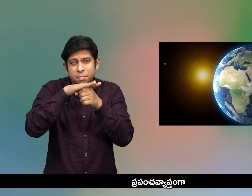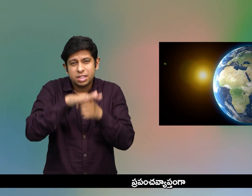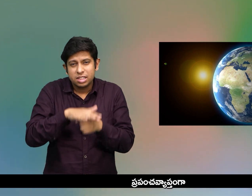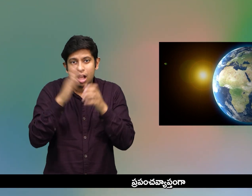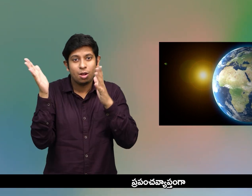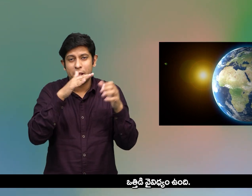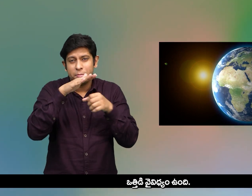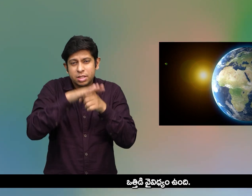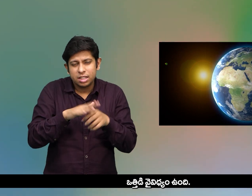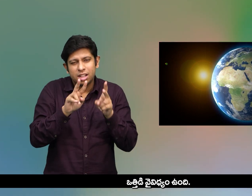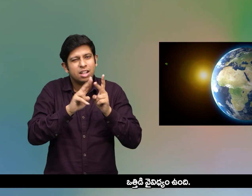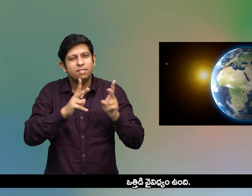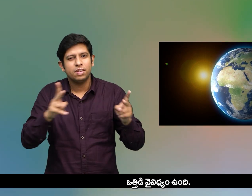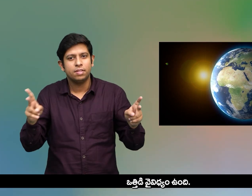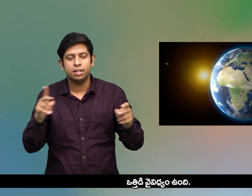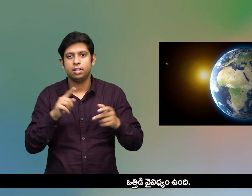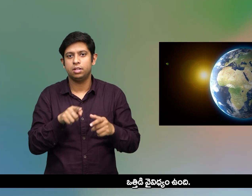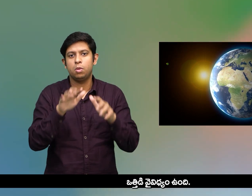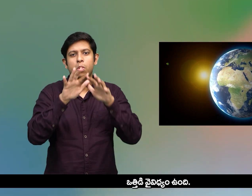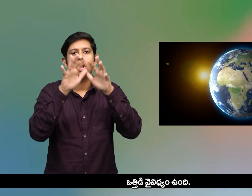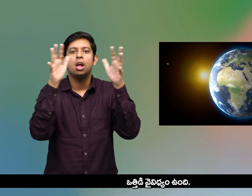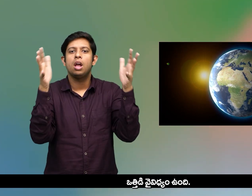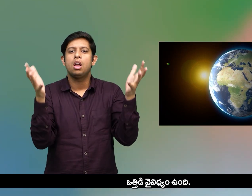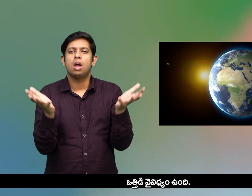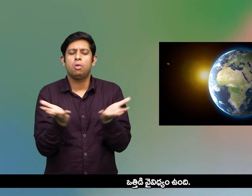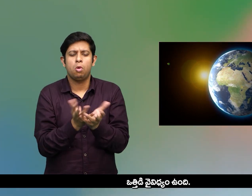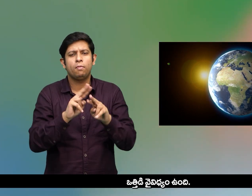ప్రపంచవ్యాప్తంగా ఒత్తిడి వైవిధ్యం ఉంది.